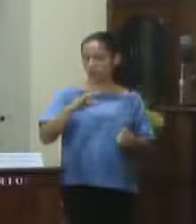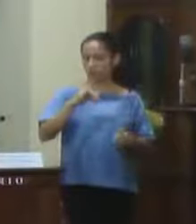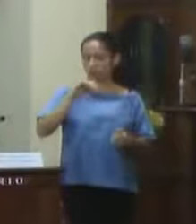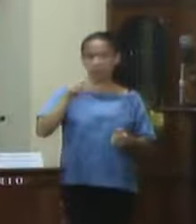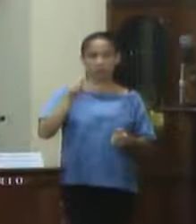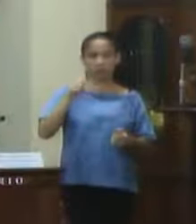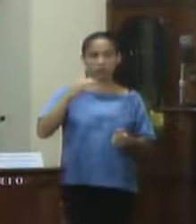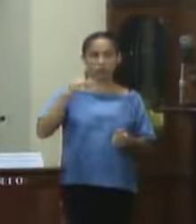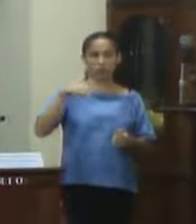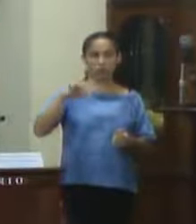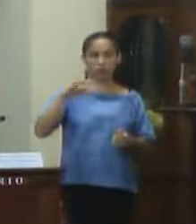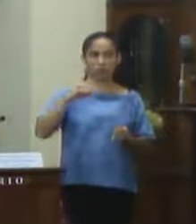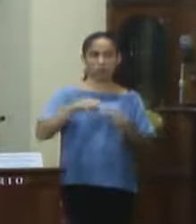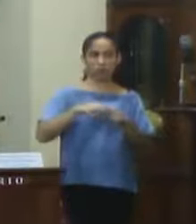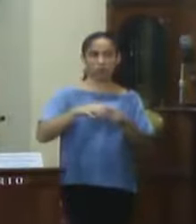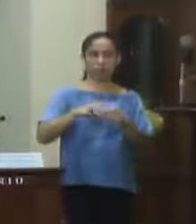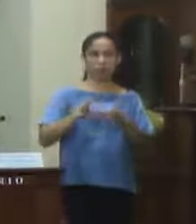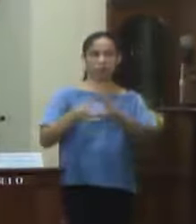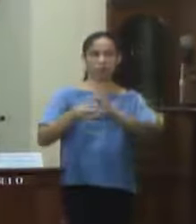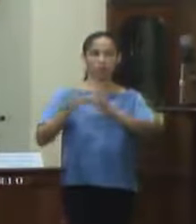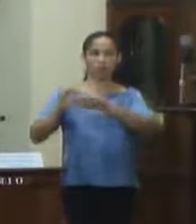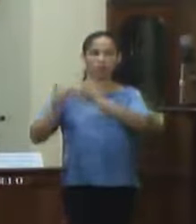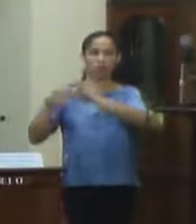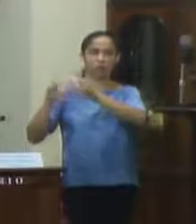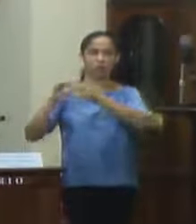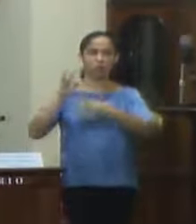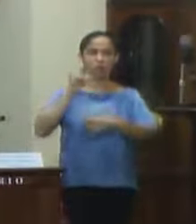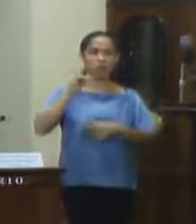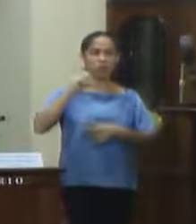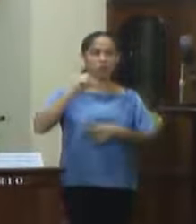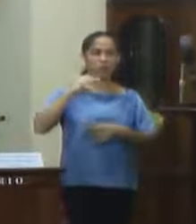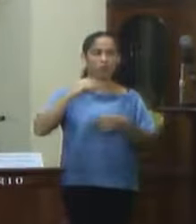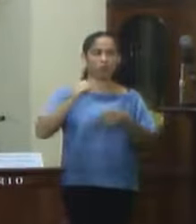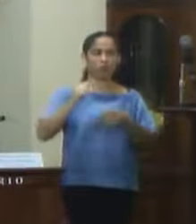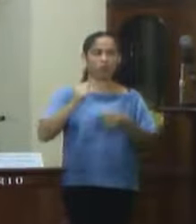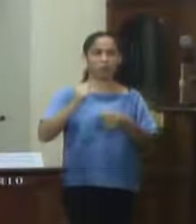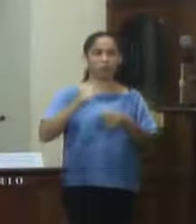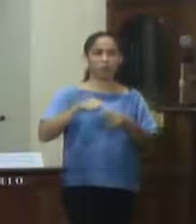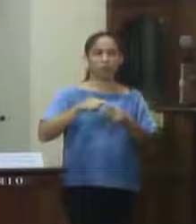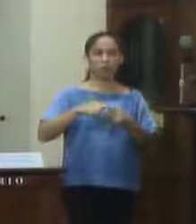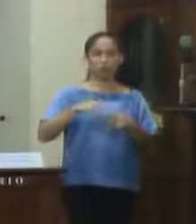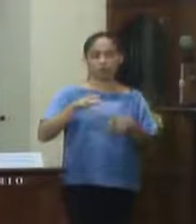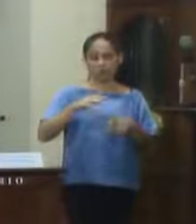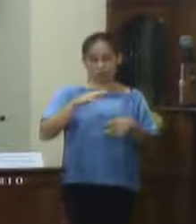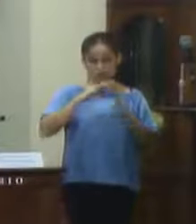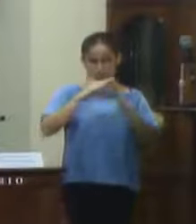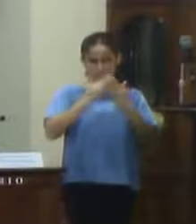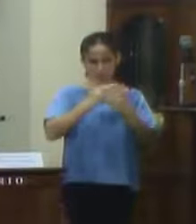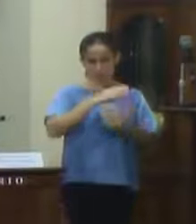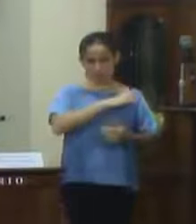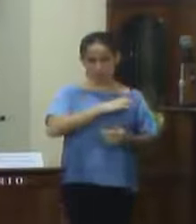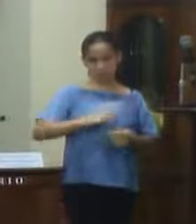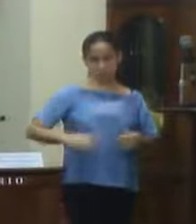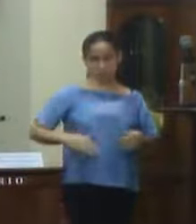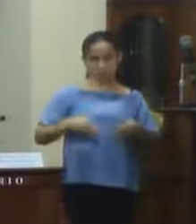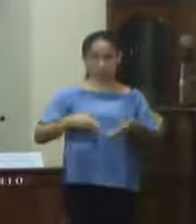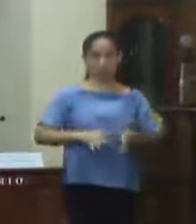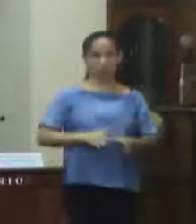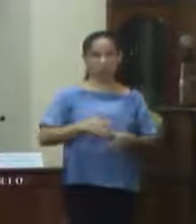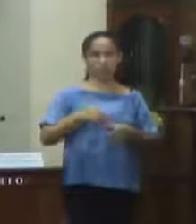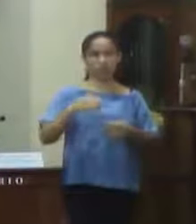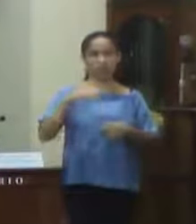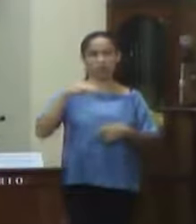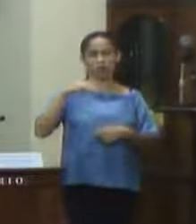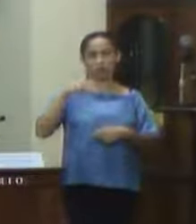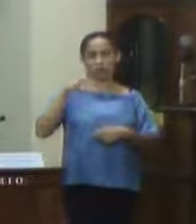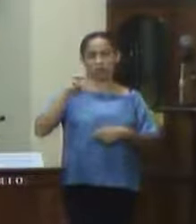conquista da medalha de prata na Olimpíada Brasileira de Física das Escolas Públicas. Nascido em 15 de maio de 2002, em Santa Isabel do Rio Preto,